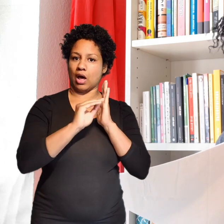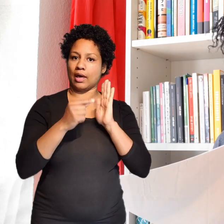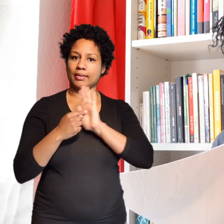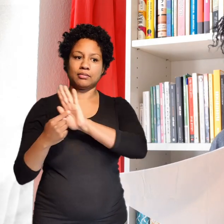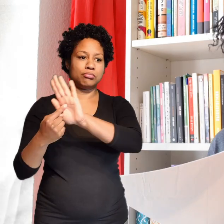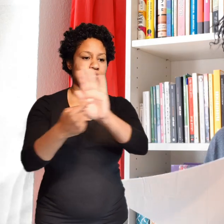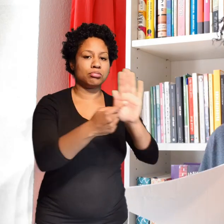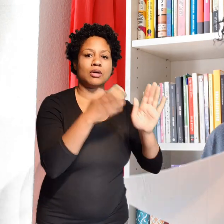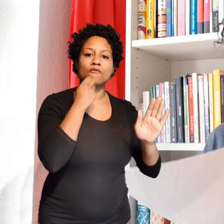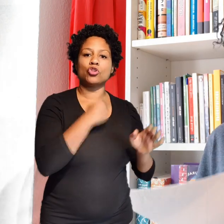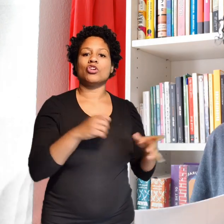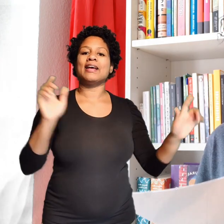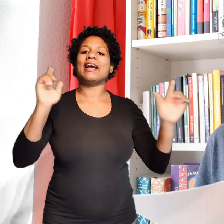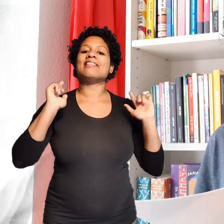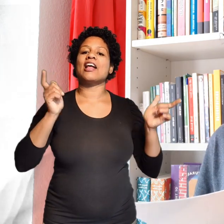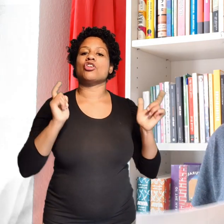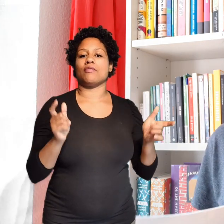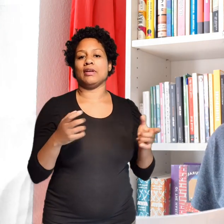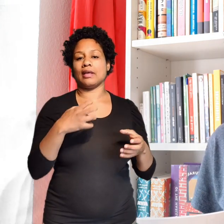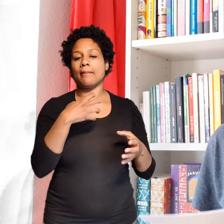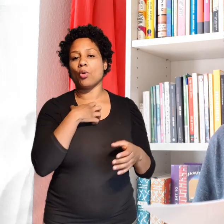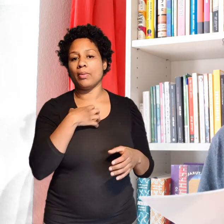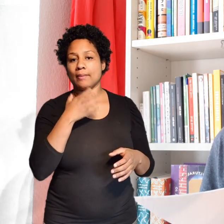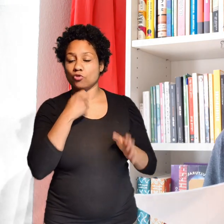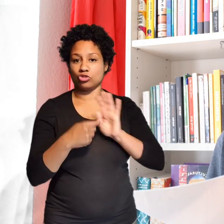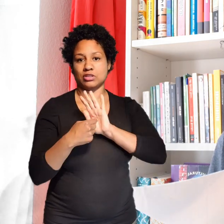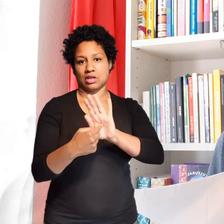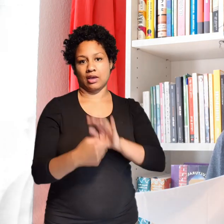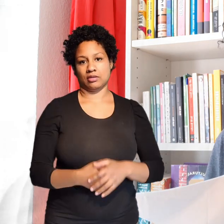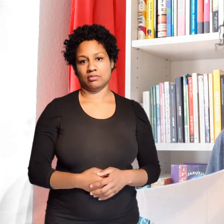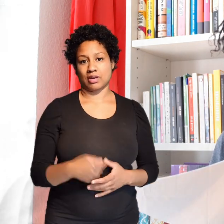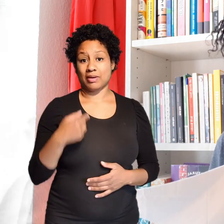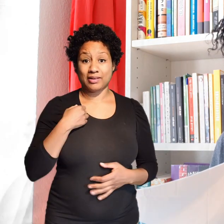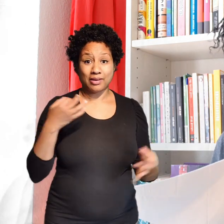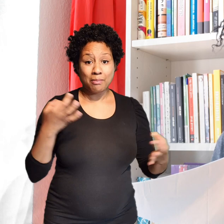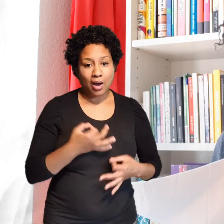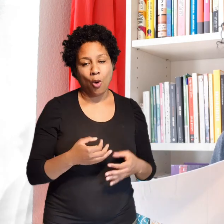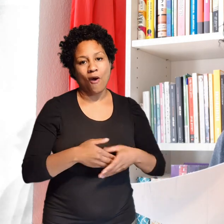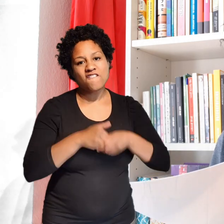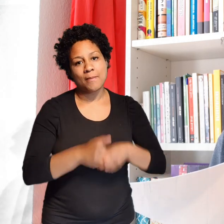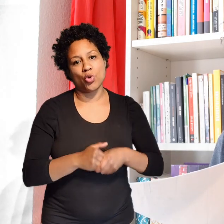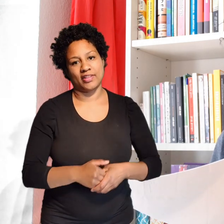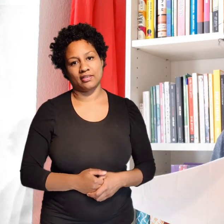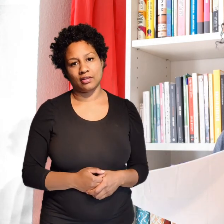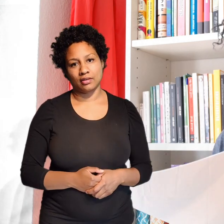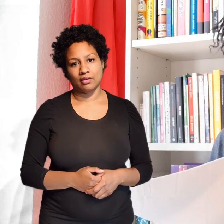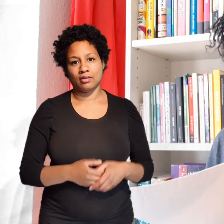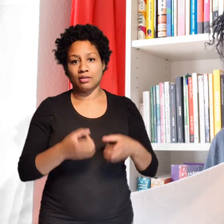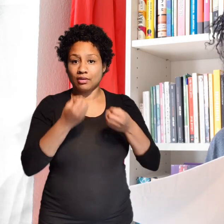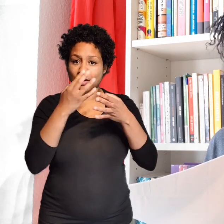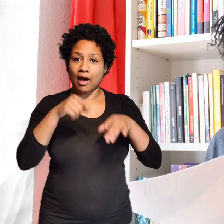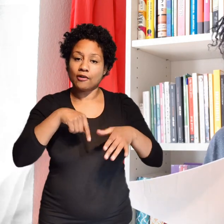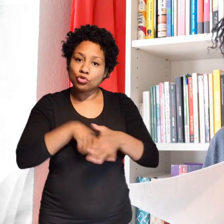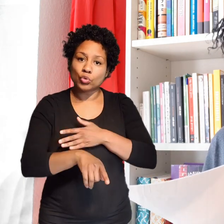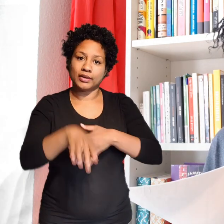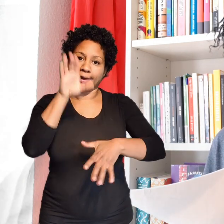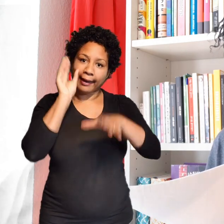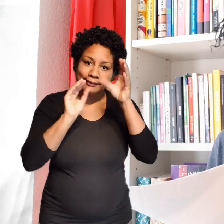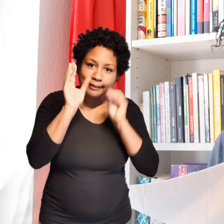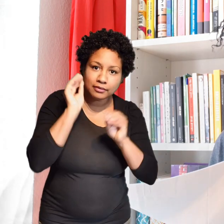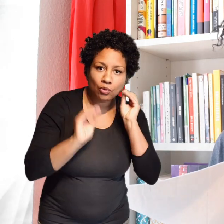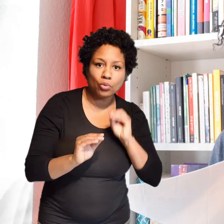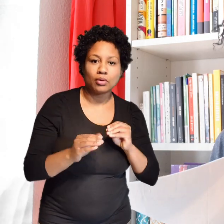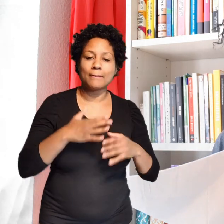Missstände hinweisen. Dafür brauche ich Verbündete. Erst durch die Rezeption wird mein Wunsch zum